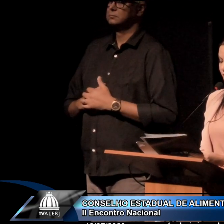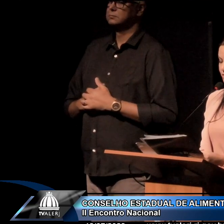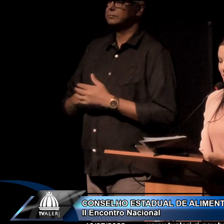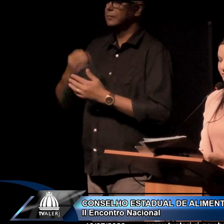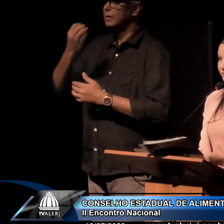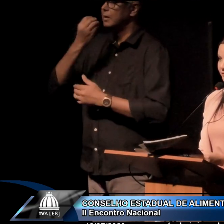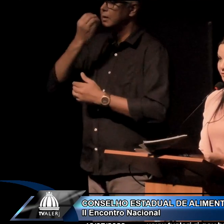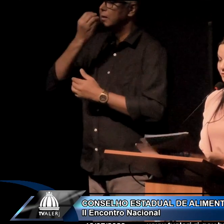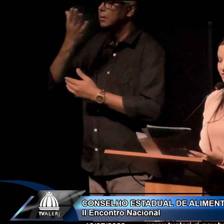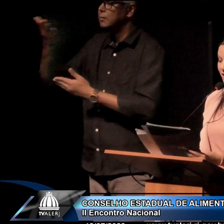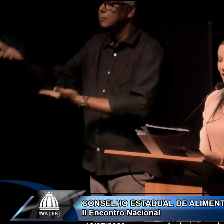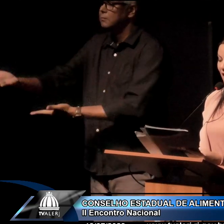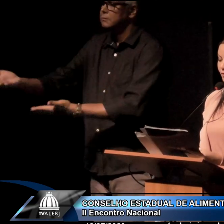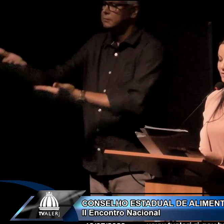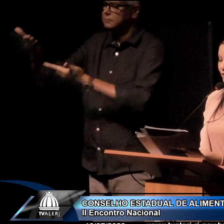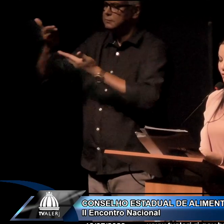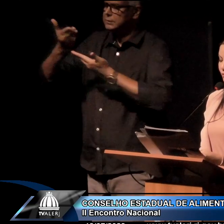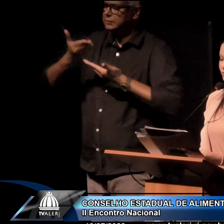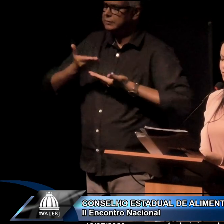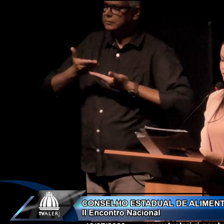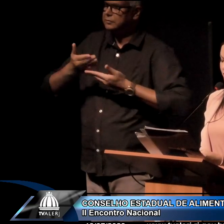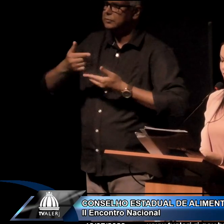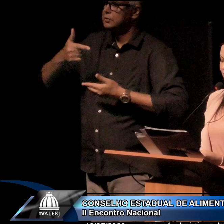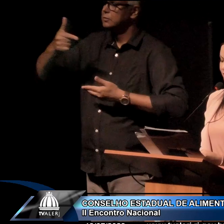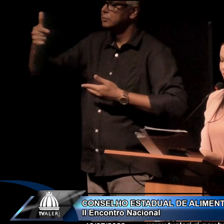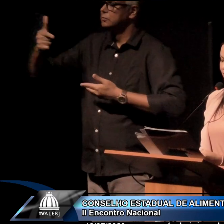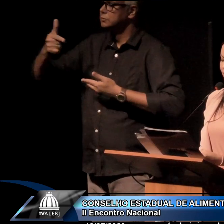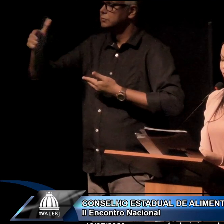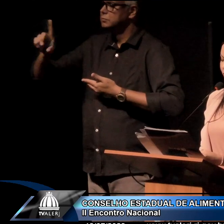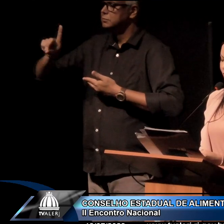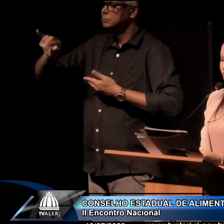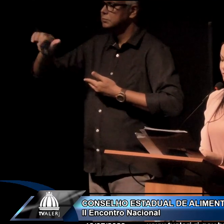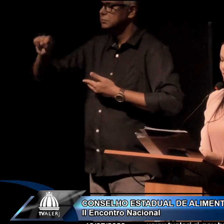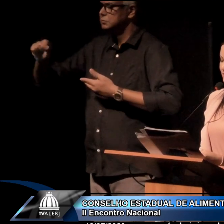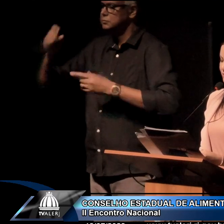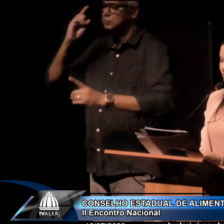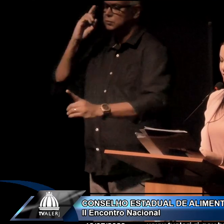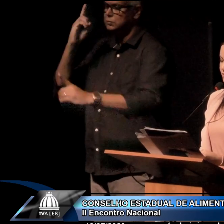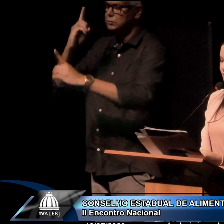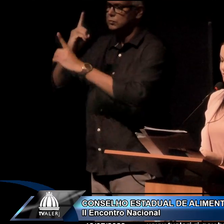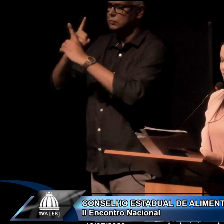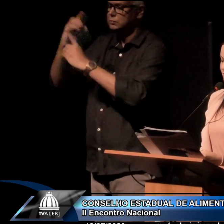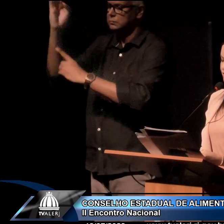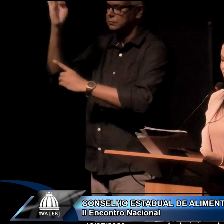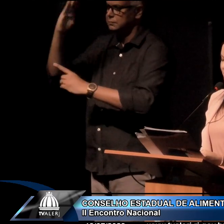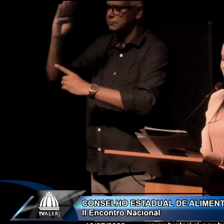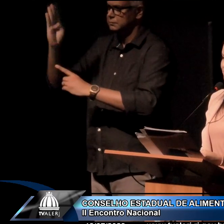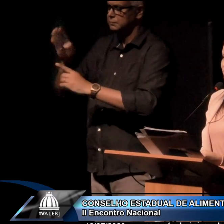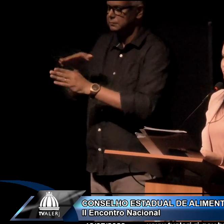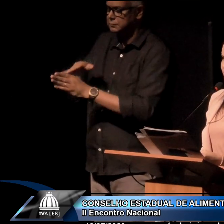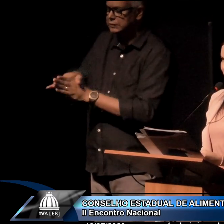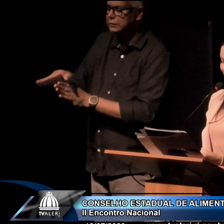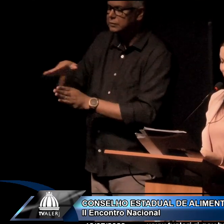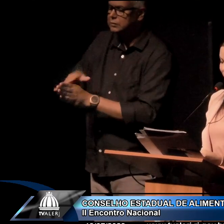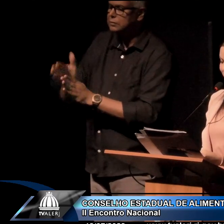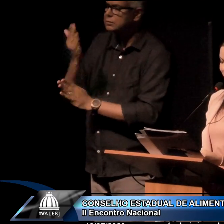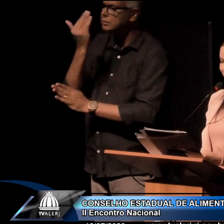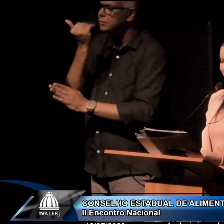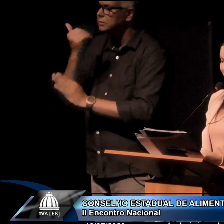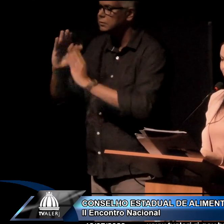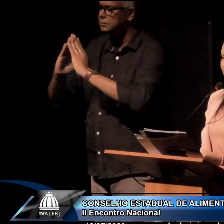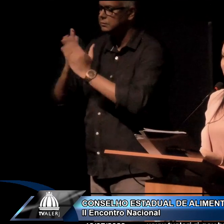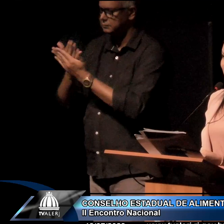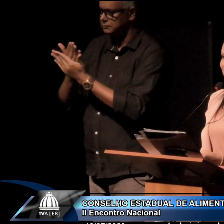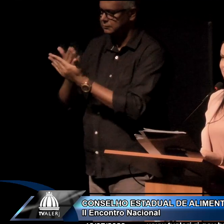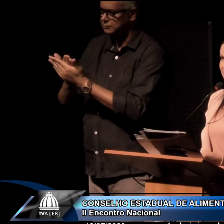sejam todos bem-vindos ao segundo dia do encontro nacional de conselhos de alimentação escolar